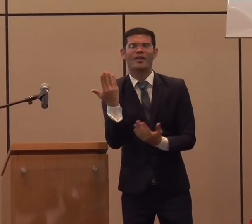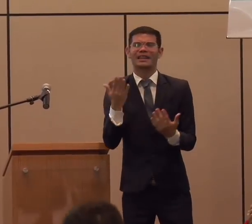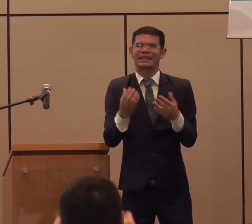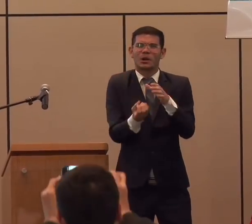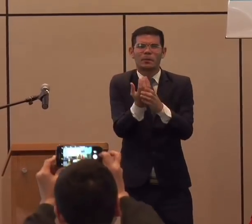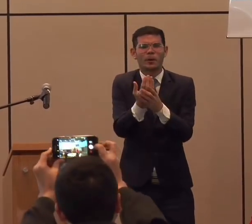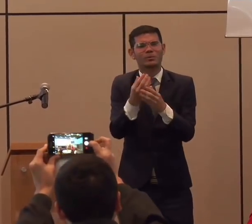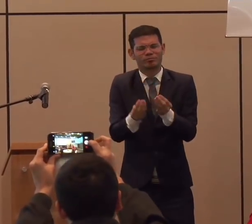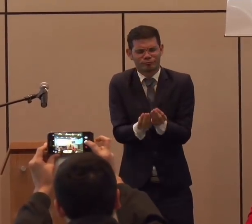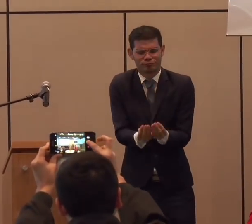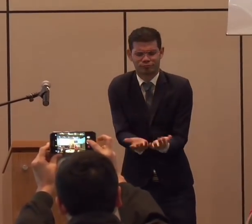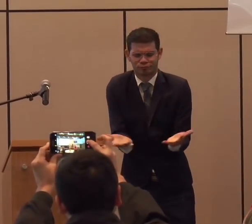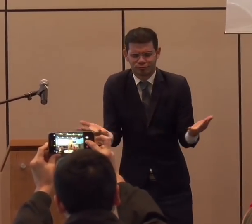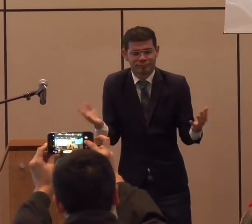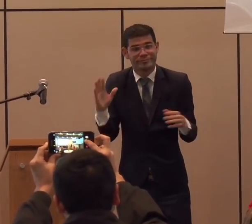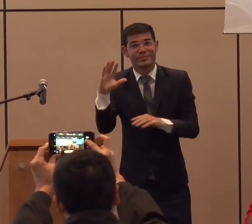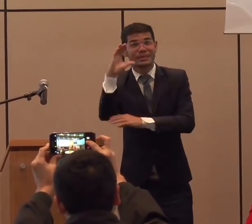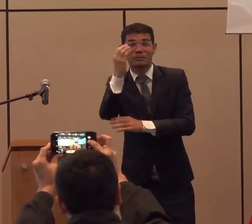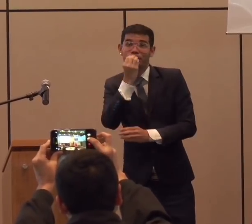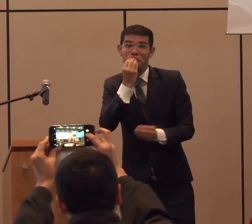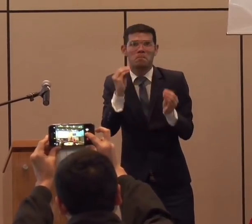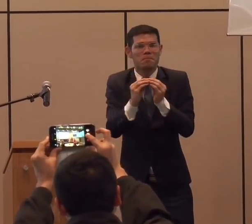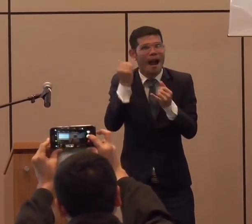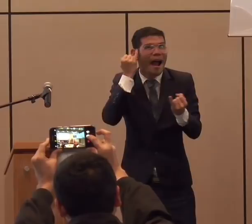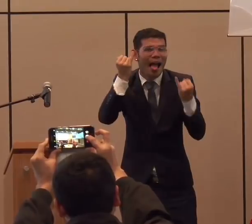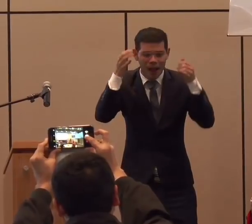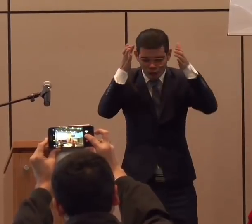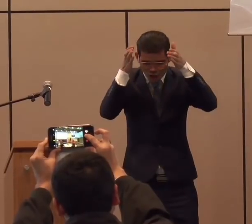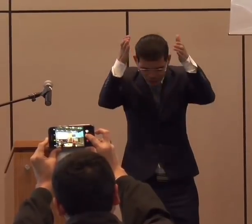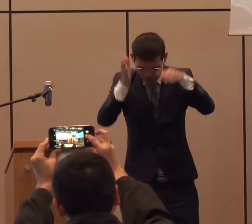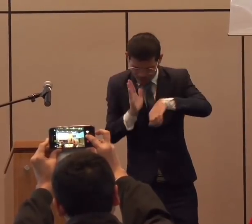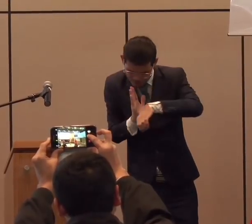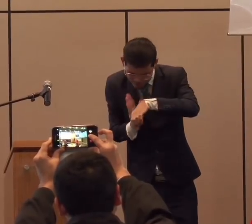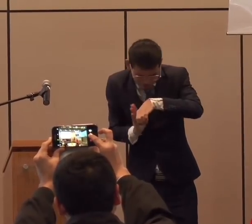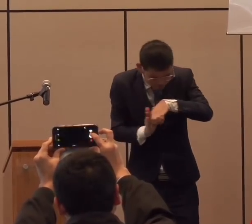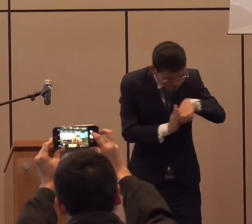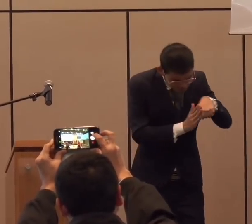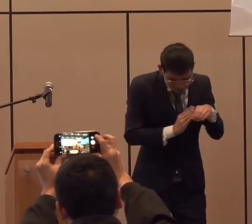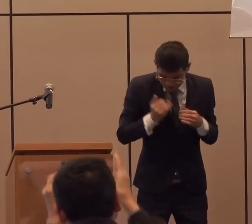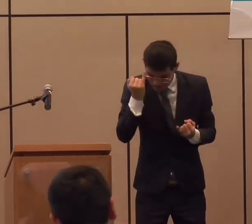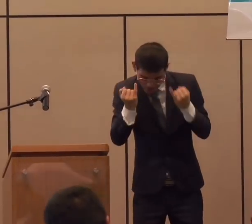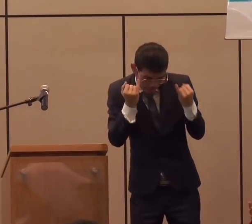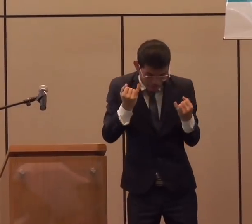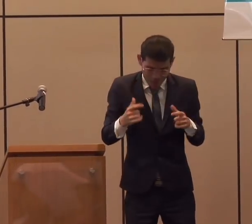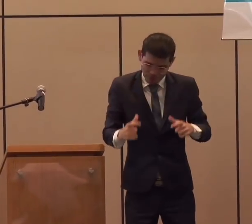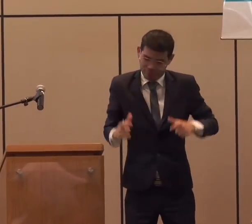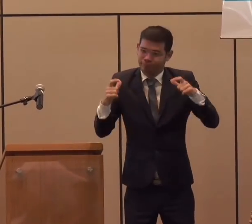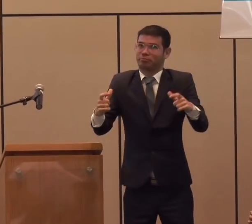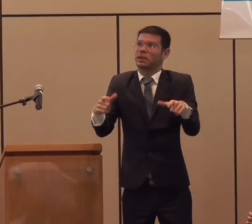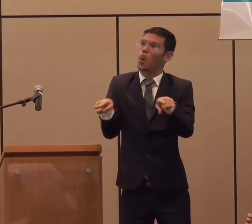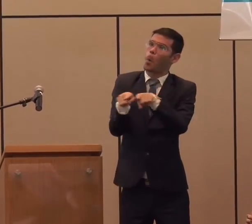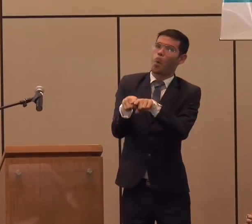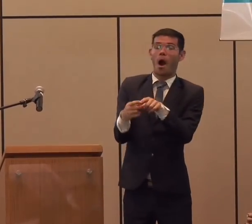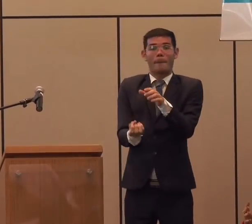de esa creatividad maravillosa que tiene nuestro chef se convierta en un producto turístico como